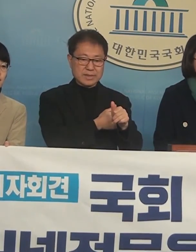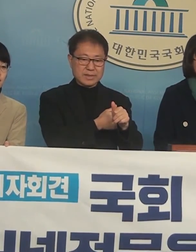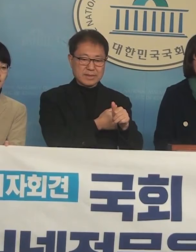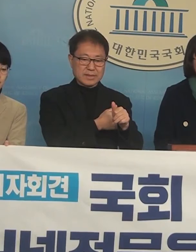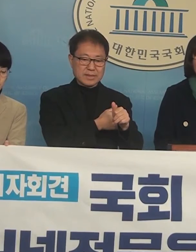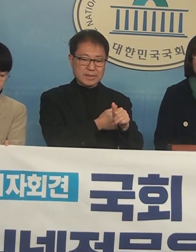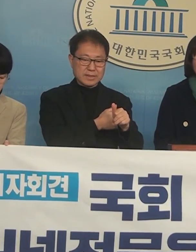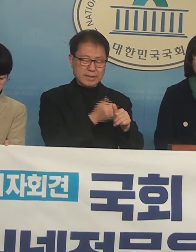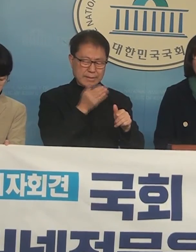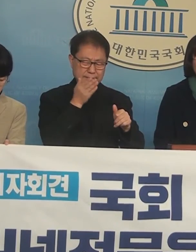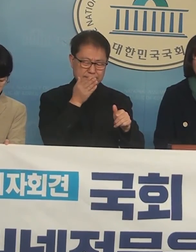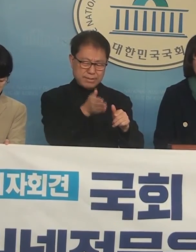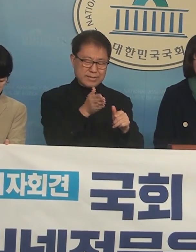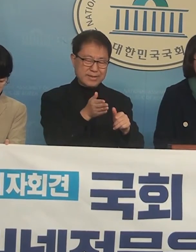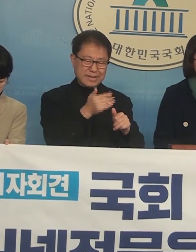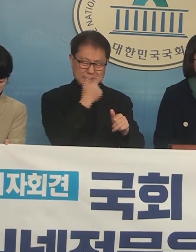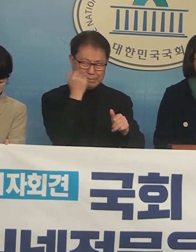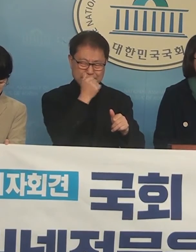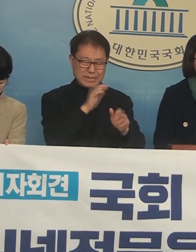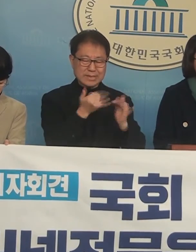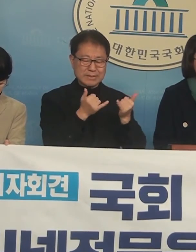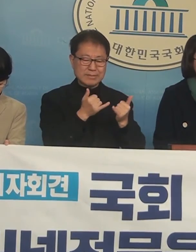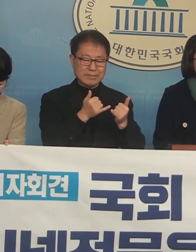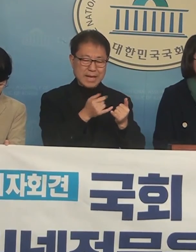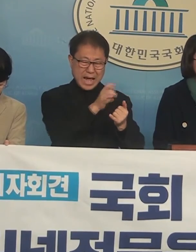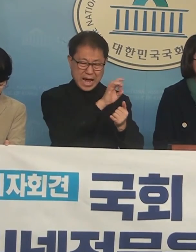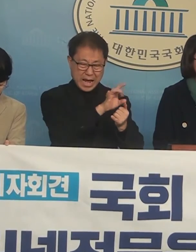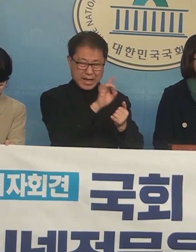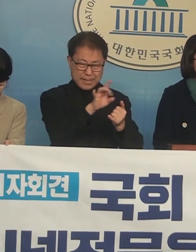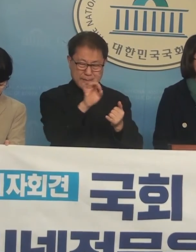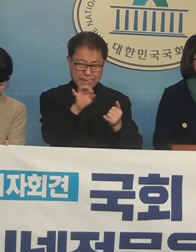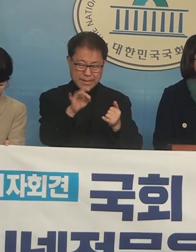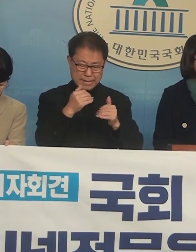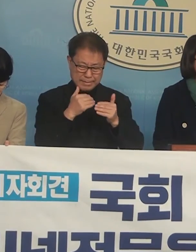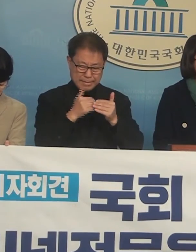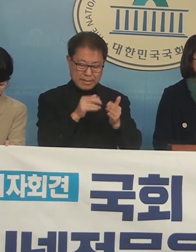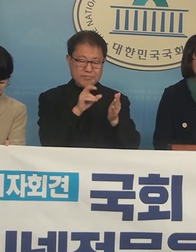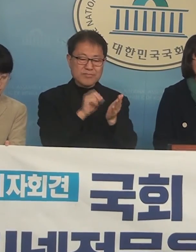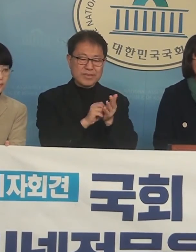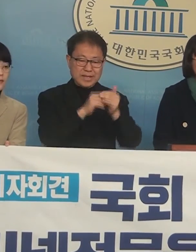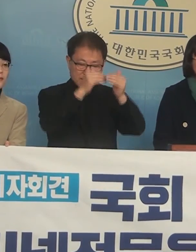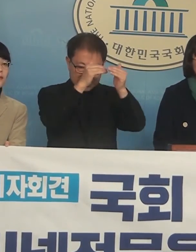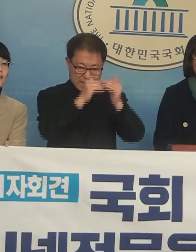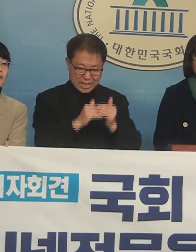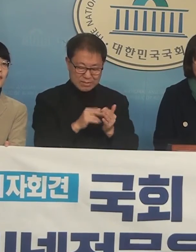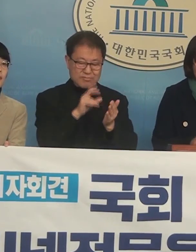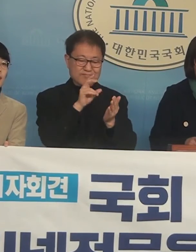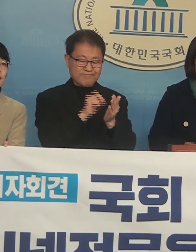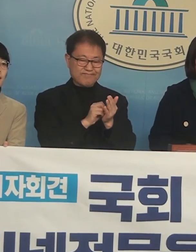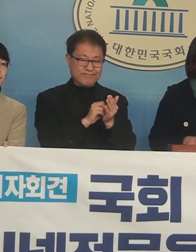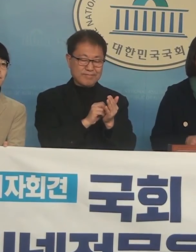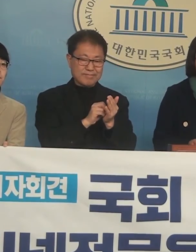영역에서 최고의 전문가들입니다. 조목조목 절차적인 문제와 내용의